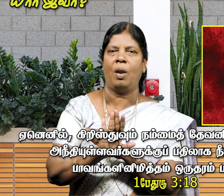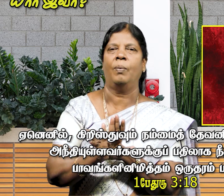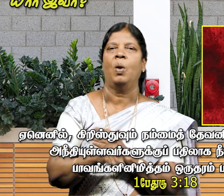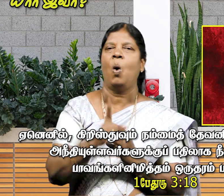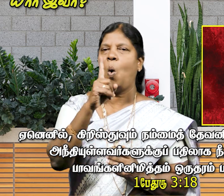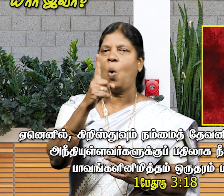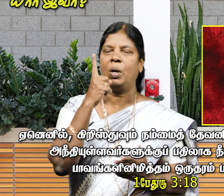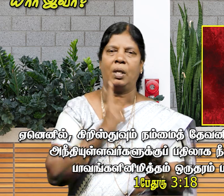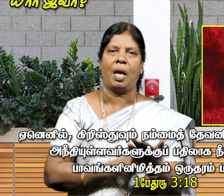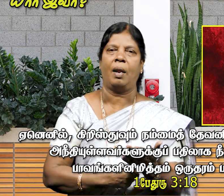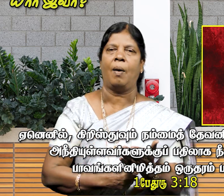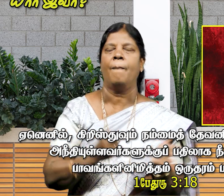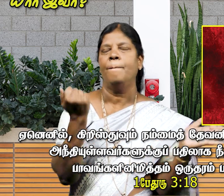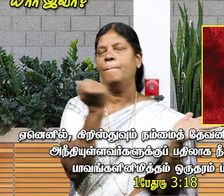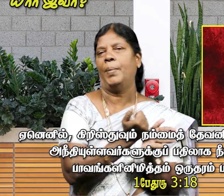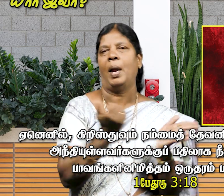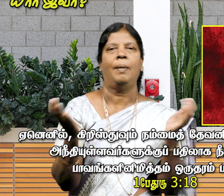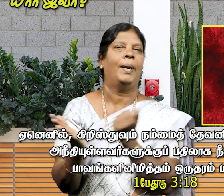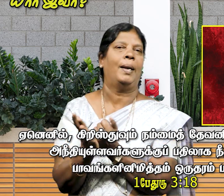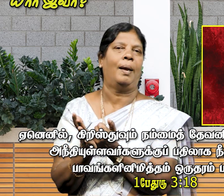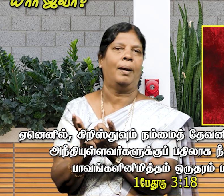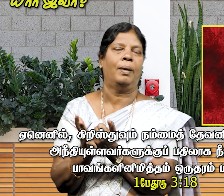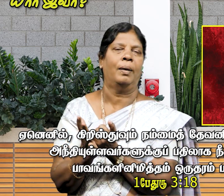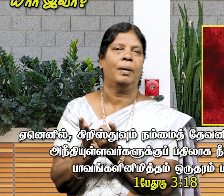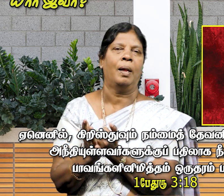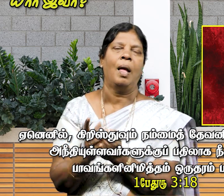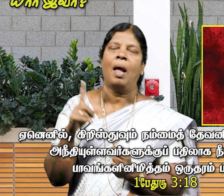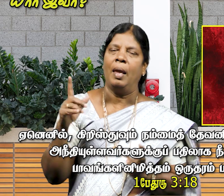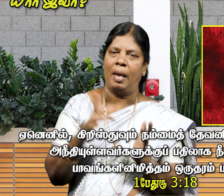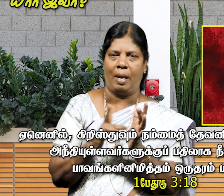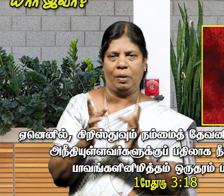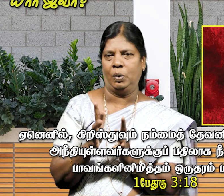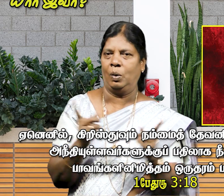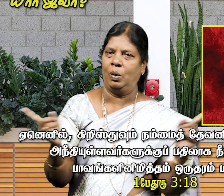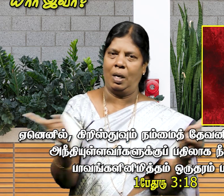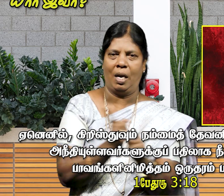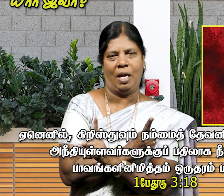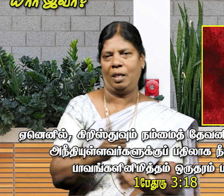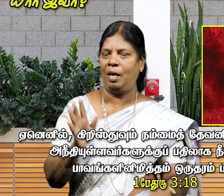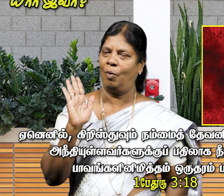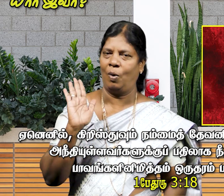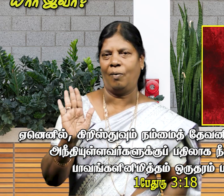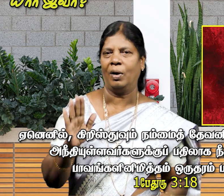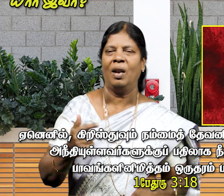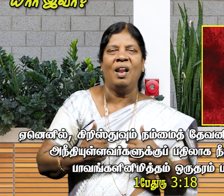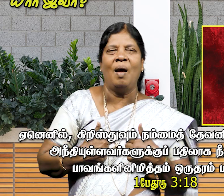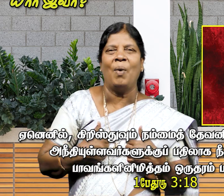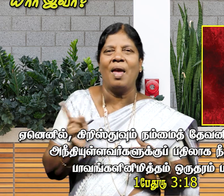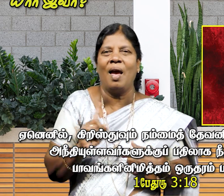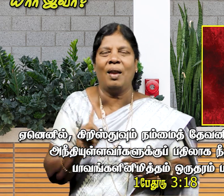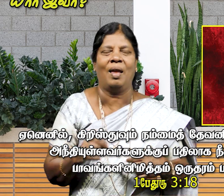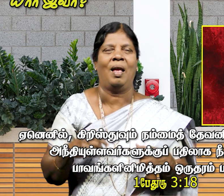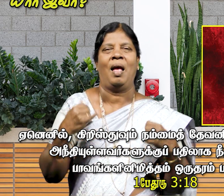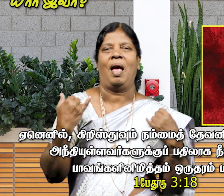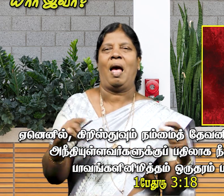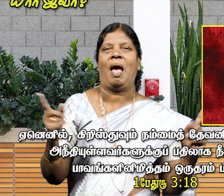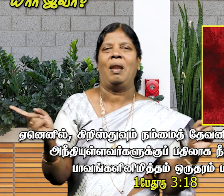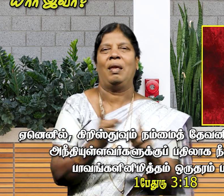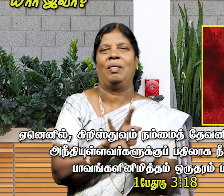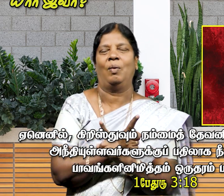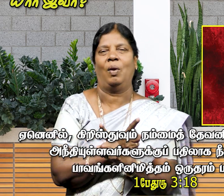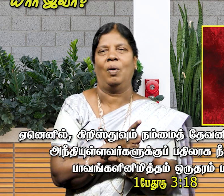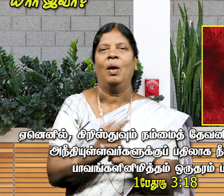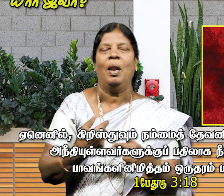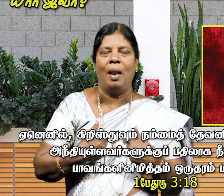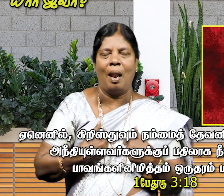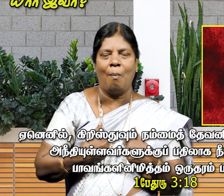பாவங்களின் நிமித்தம் ஒரு தரம் பாடுபட்டார். அவர் நீதி உள்ளவர், நாம் அநீதியானவர்கள். அவர்